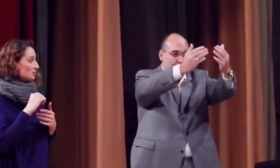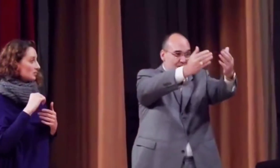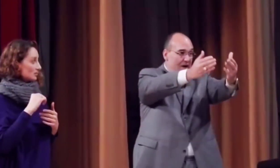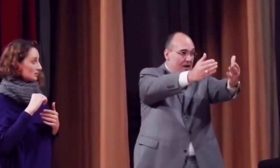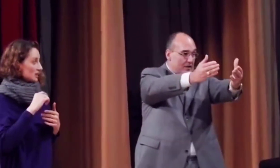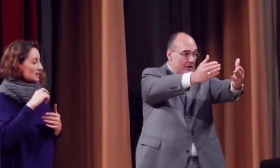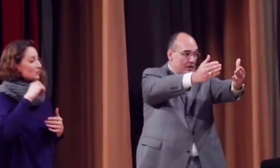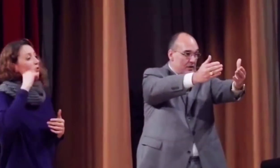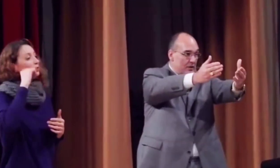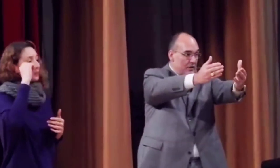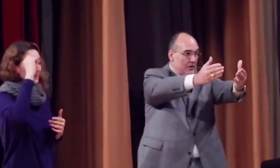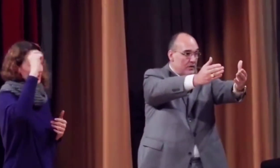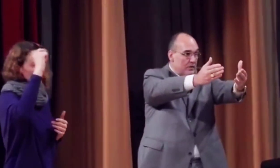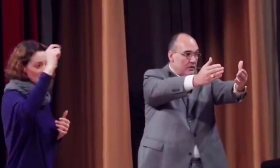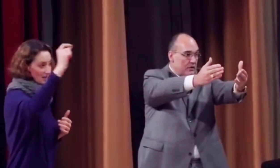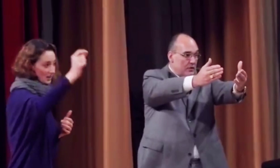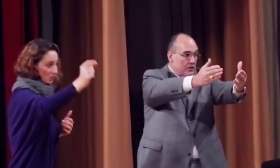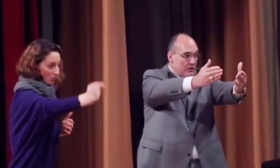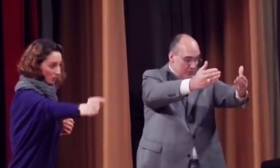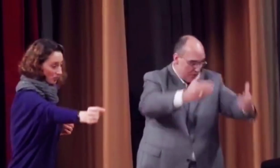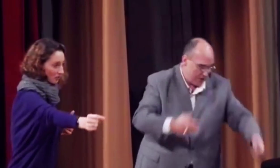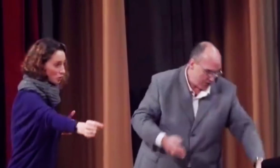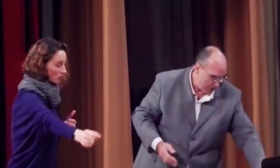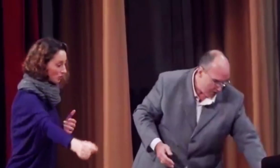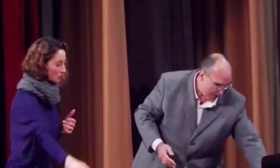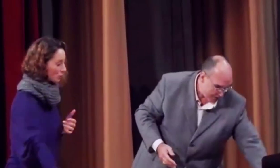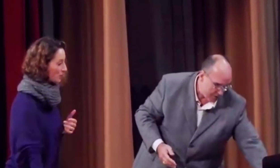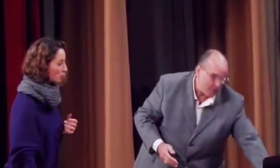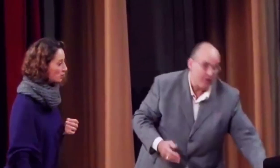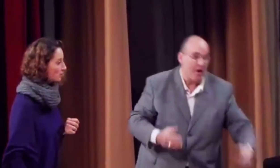e di portare la voce avanti.